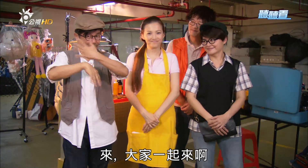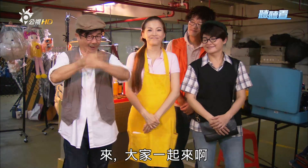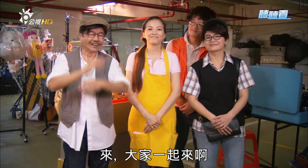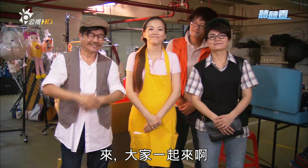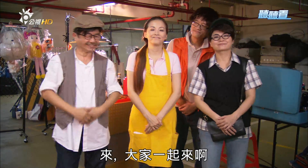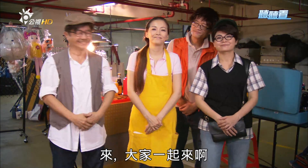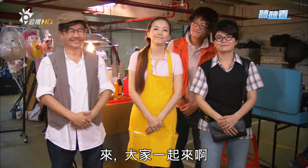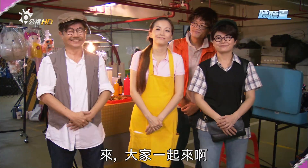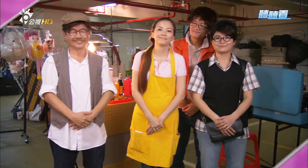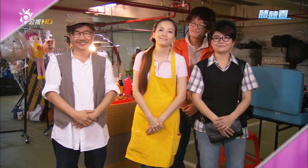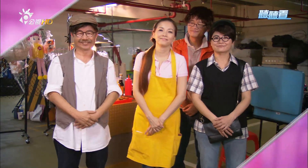起来啊，